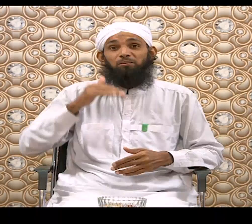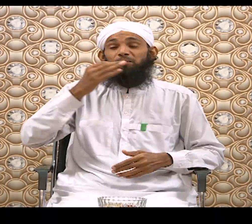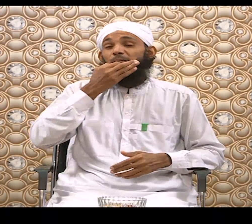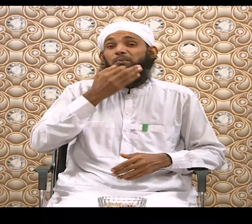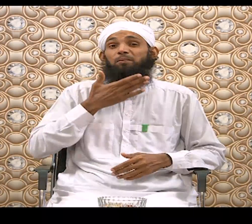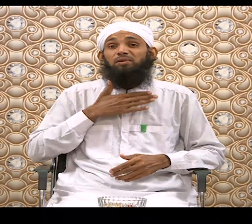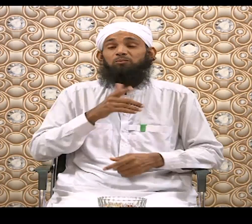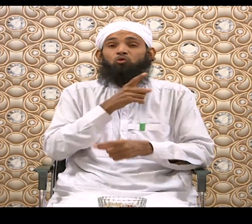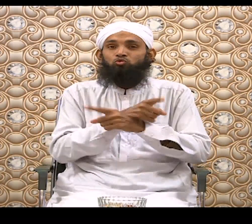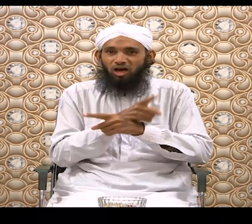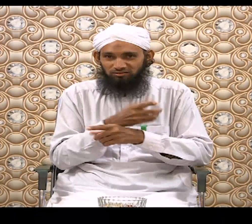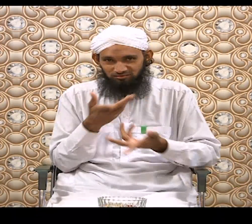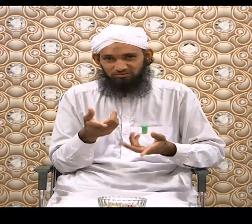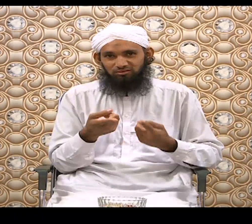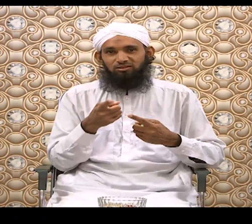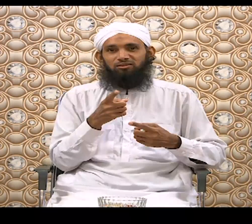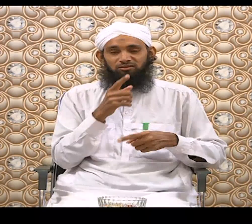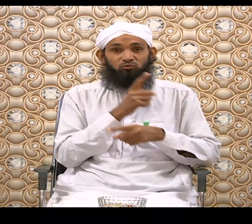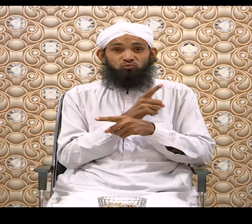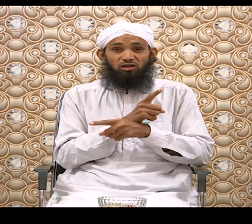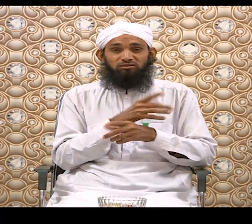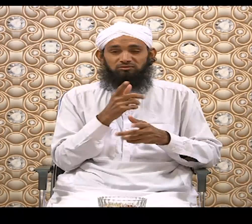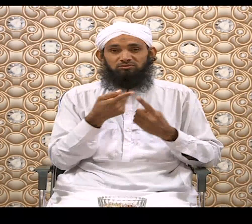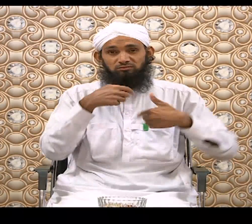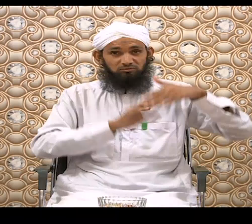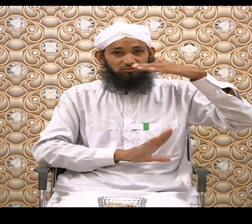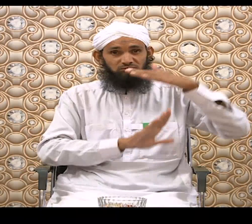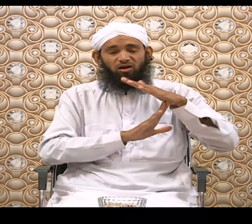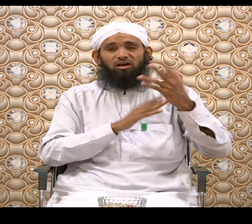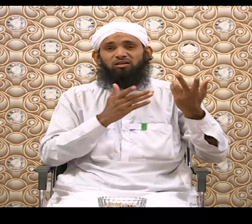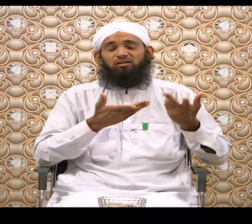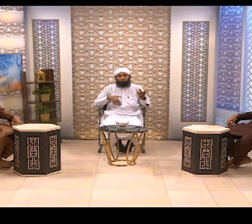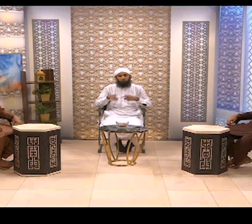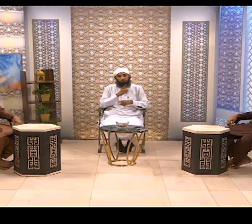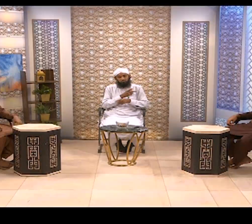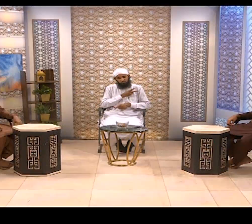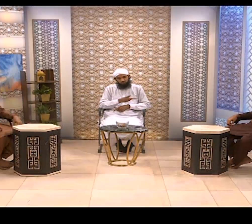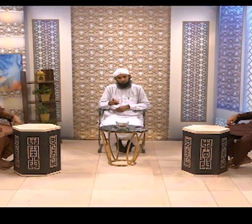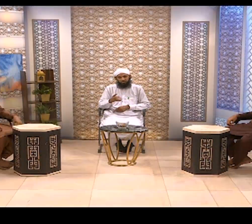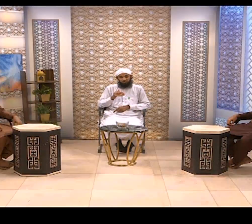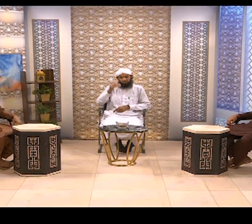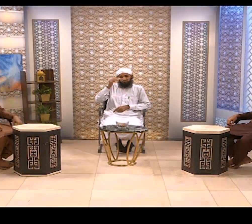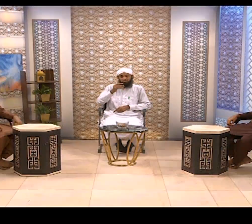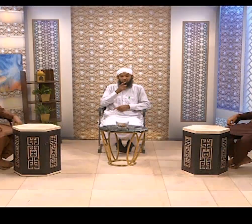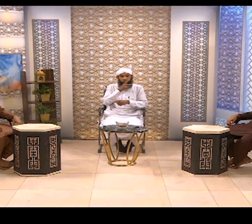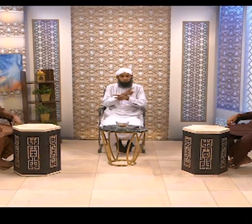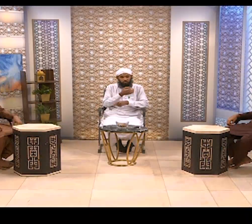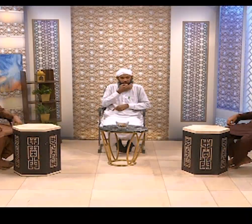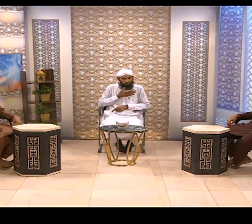آسادزہ کرام بھی شامل ہیں ہمارے بزرگ اپنے استادوں کا بے حد عدب و احترام کرتے تھے ان کی موجودگی میں نگاہیں